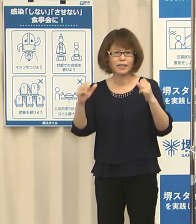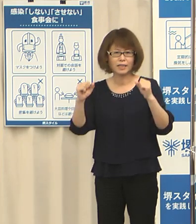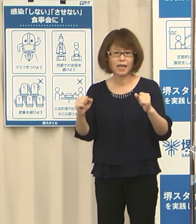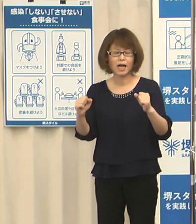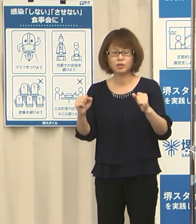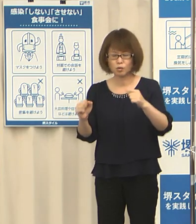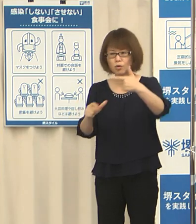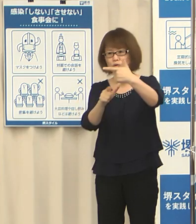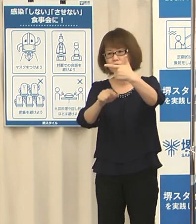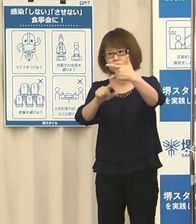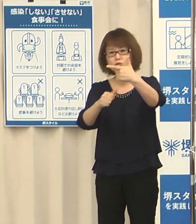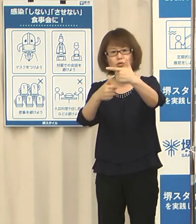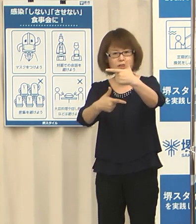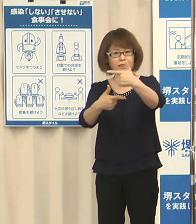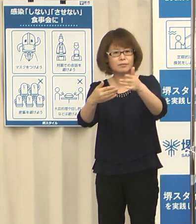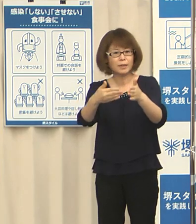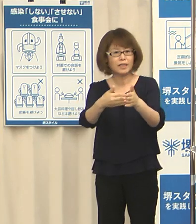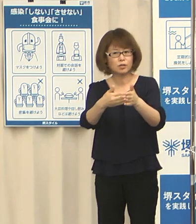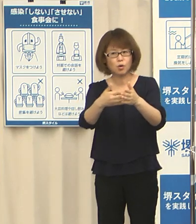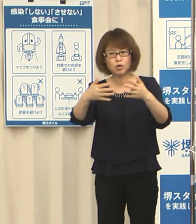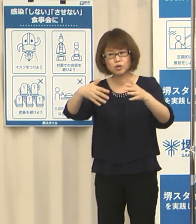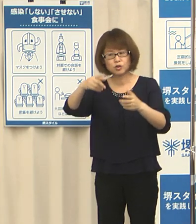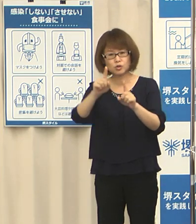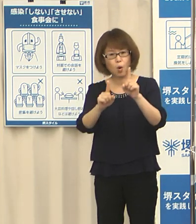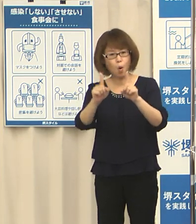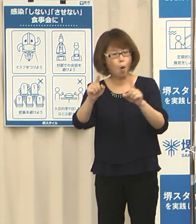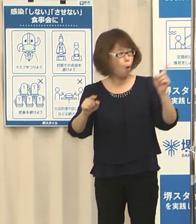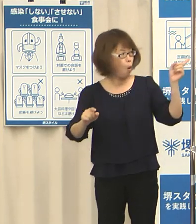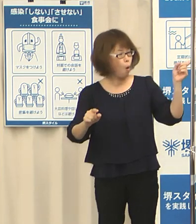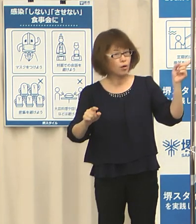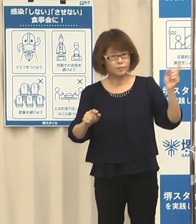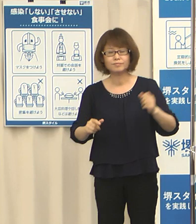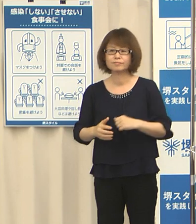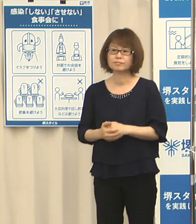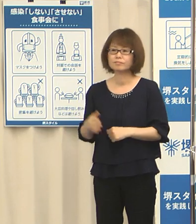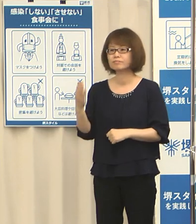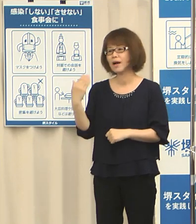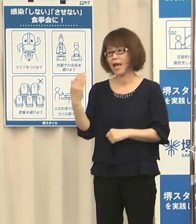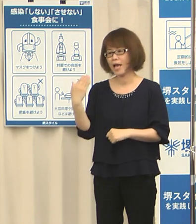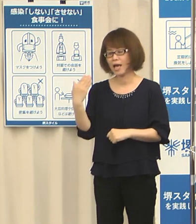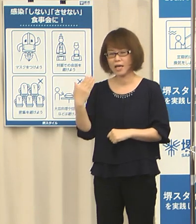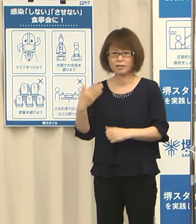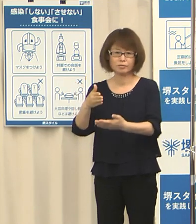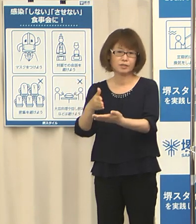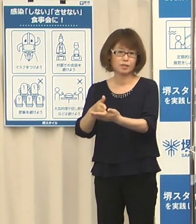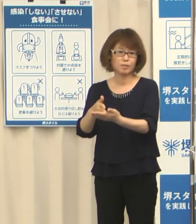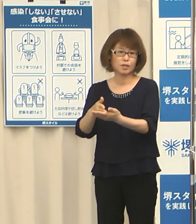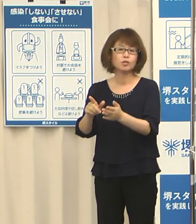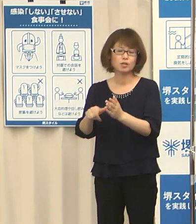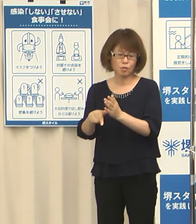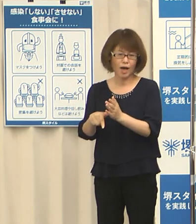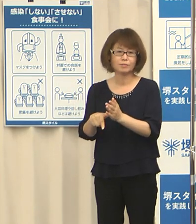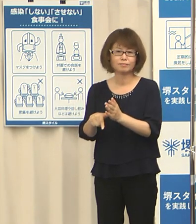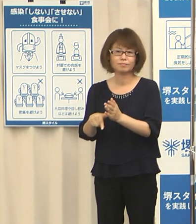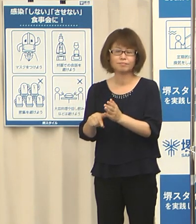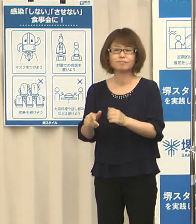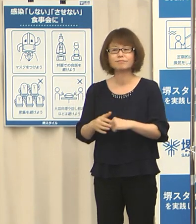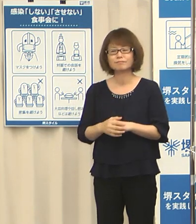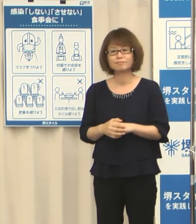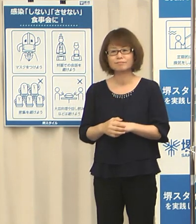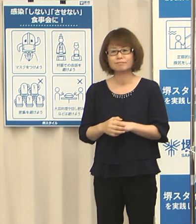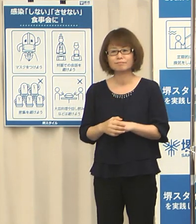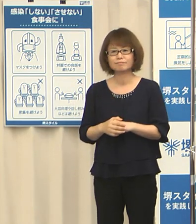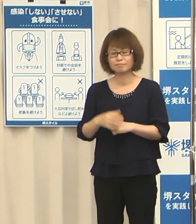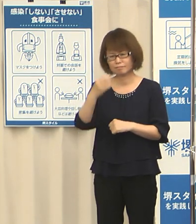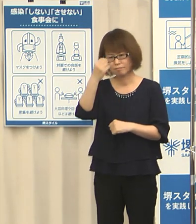降の表がこちらになります。以前の記者会見では、だんだんとその感染者